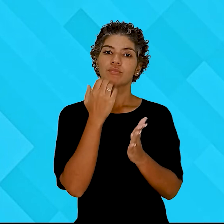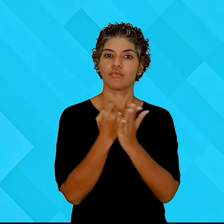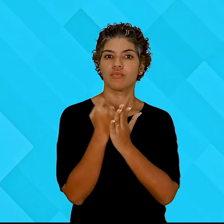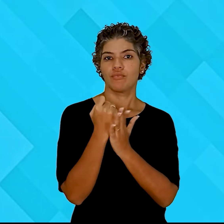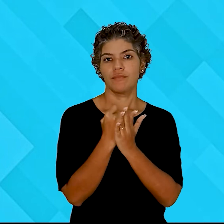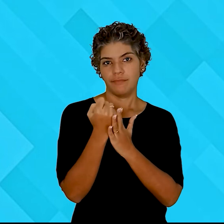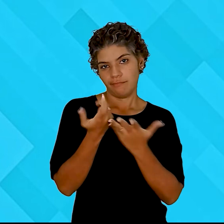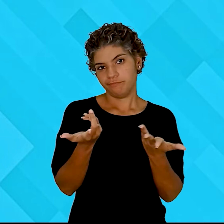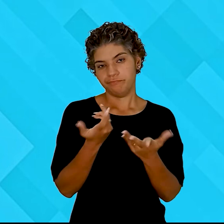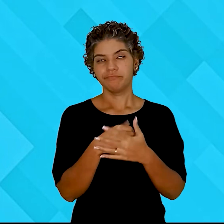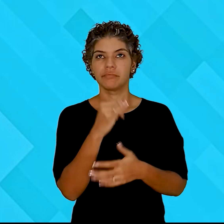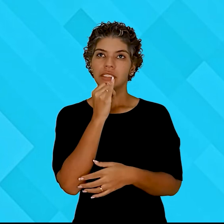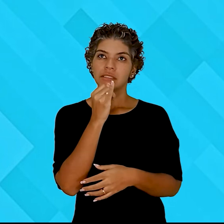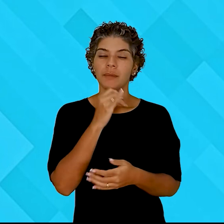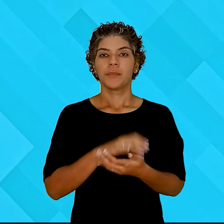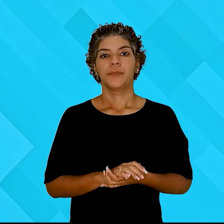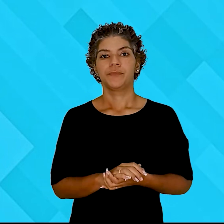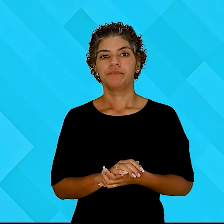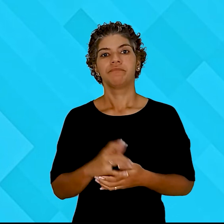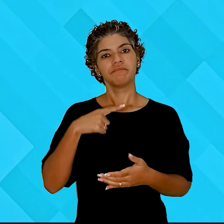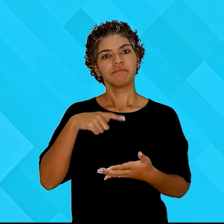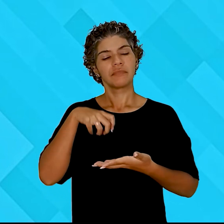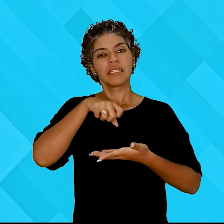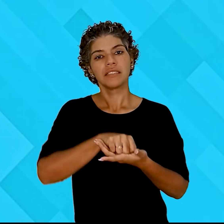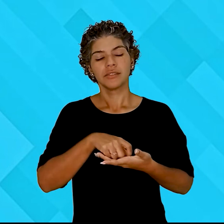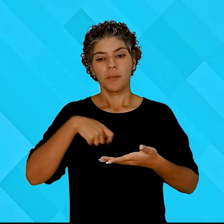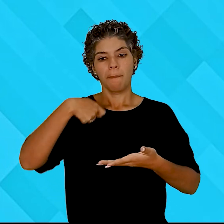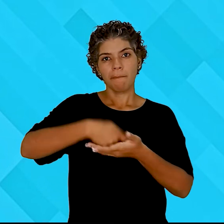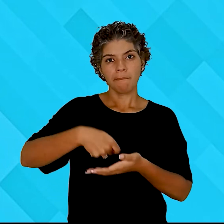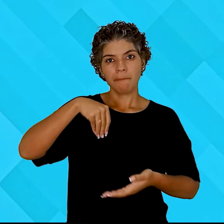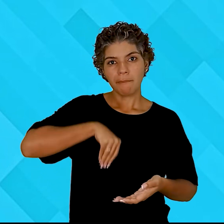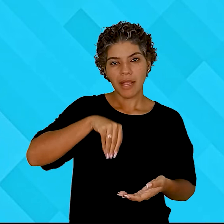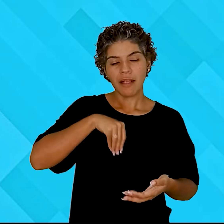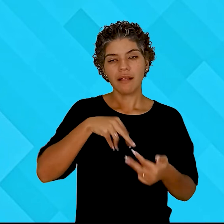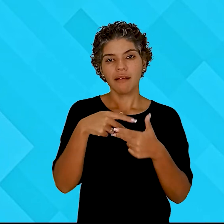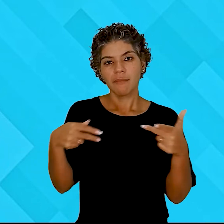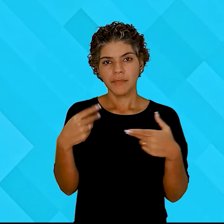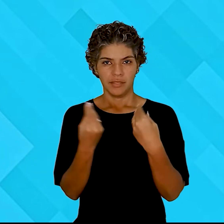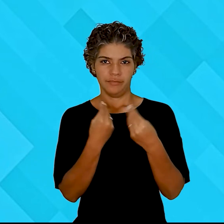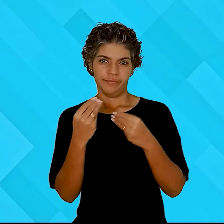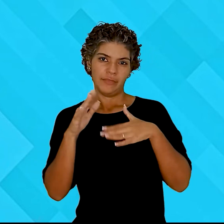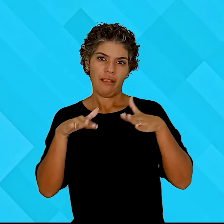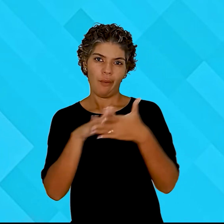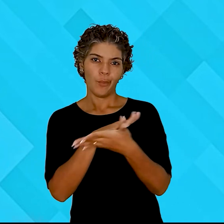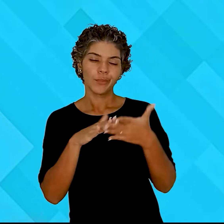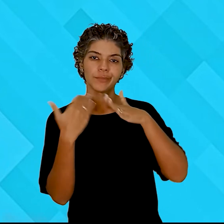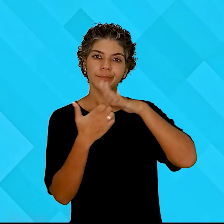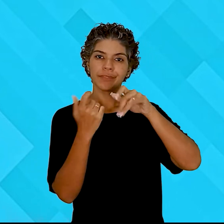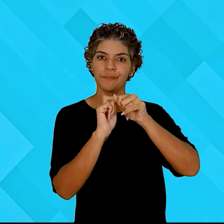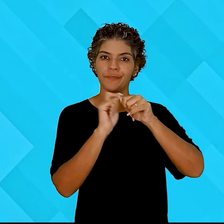são mecanismos temporários. Por exemplo, registro de pagamento para autônomos, que algumas prefeituras realizam, algumas empresas também.